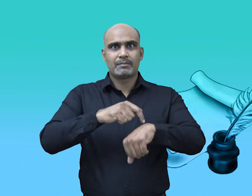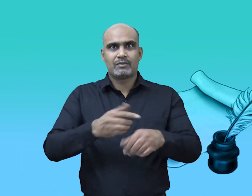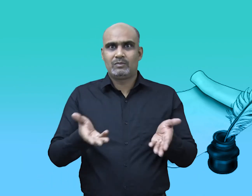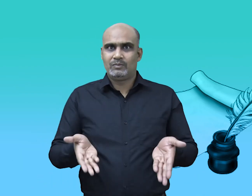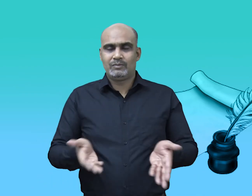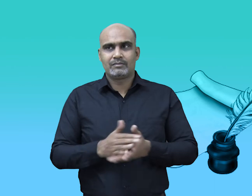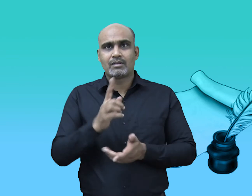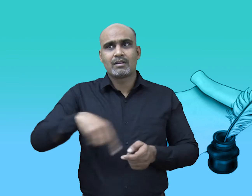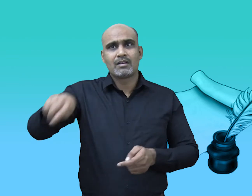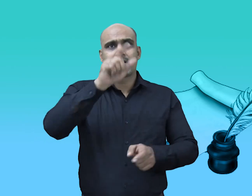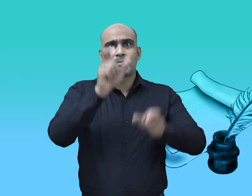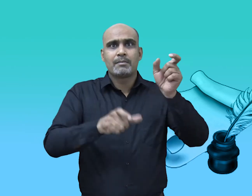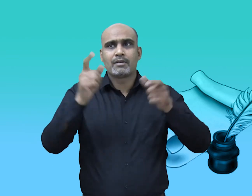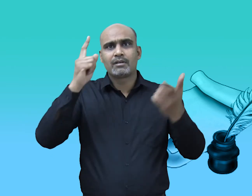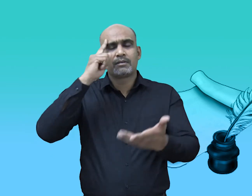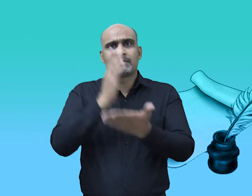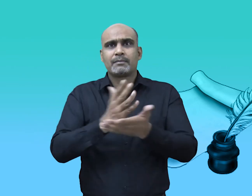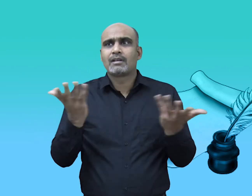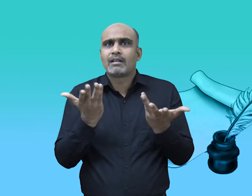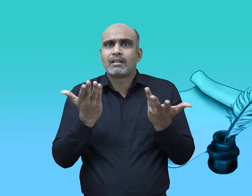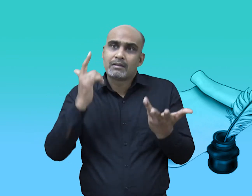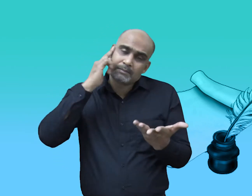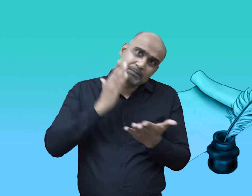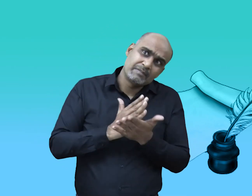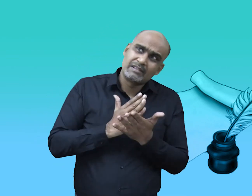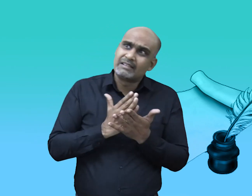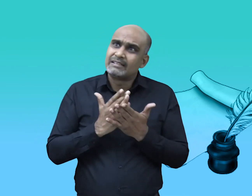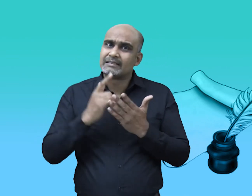आज के समय में सभी लोग ऐसा मानने लग गए हैं